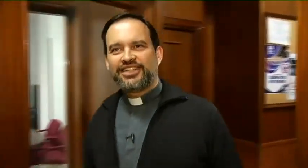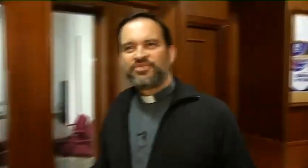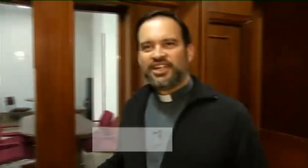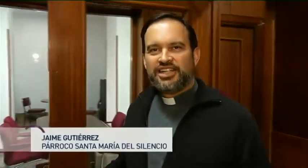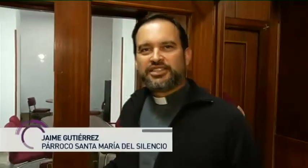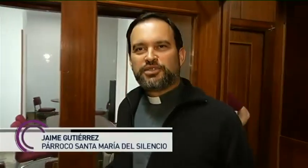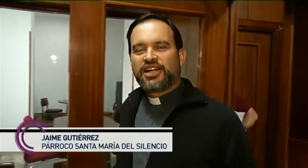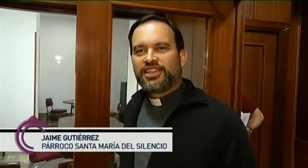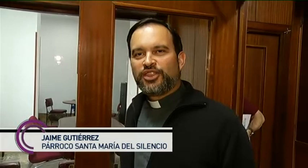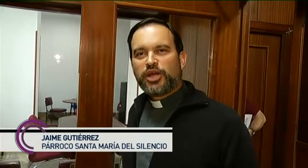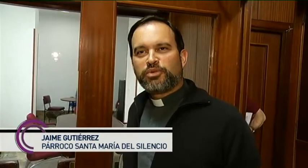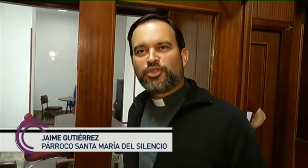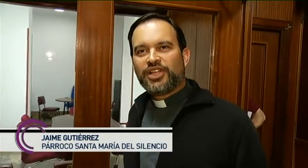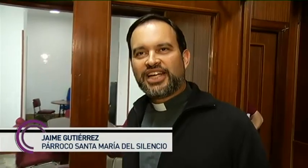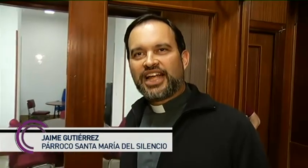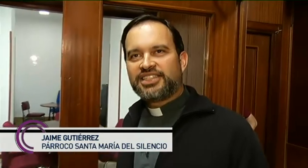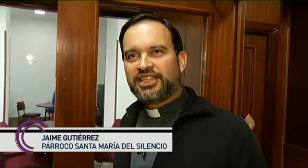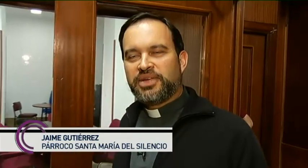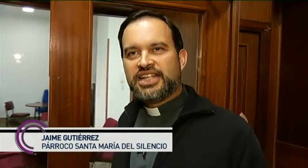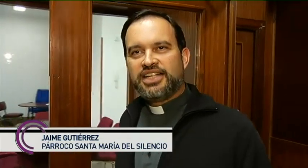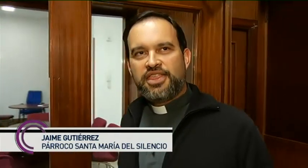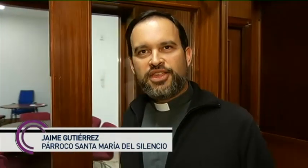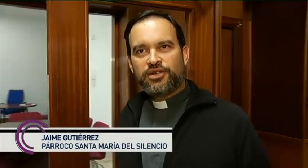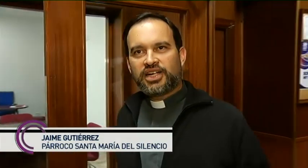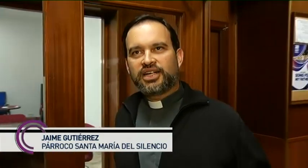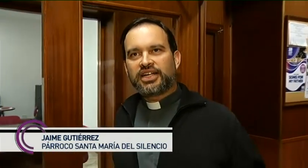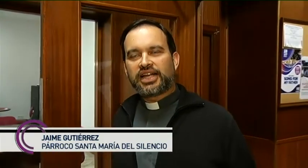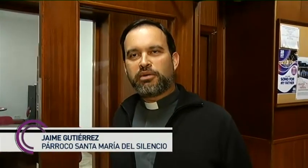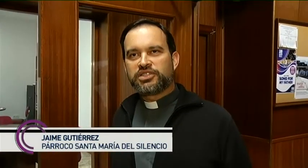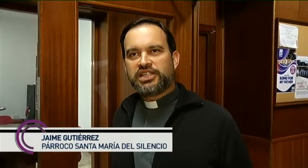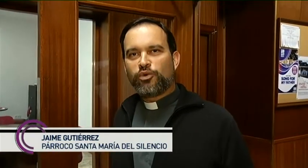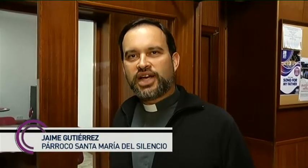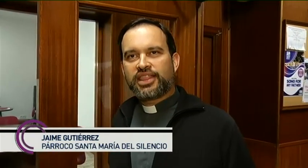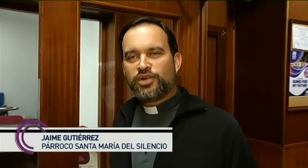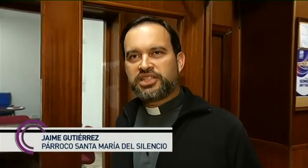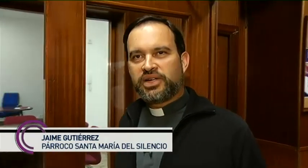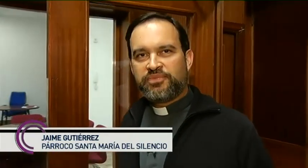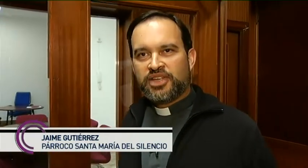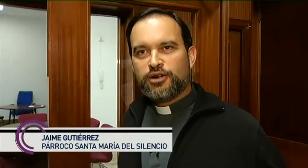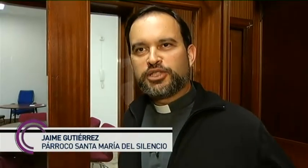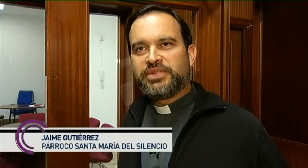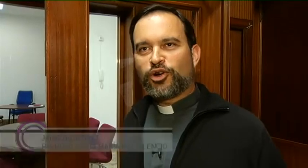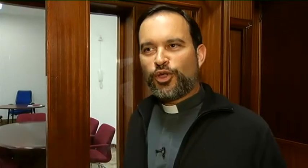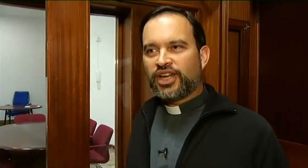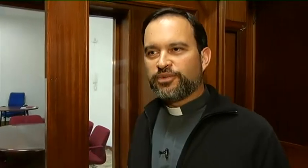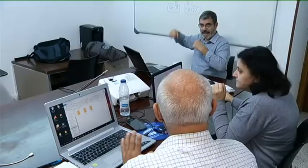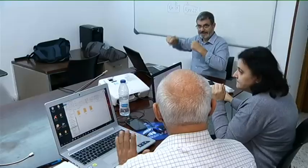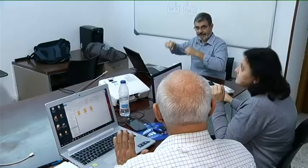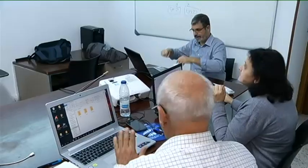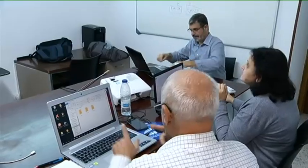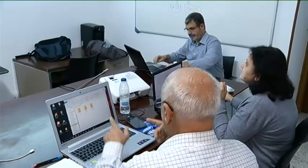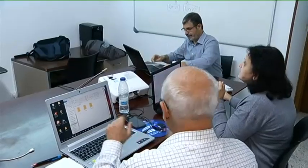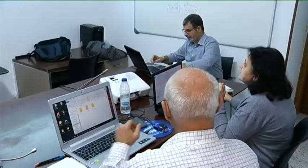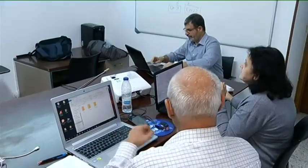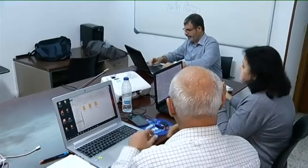Hola, ¿qué tal? Estamos en el centro de promoción integral Santa María del Silencio, que acabamos de inaugurar hace una semana. Os invito a conocerlo.